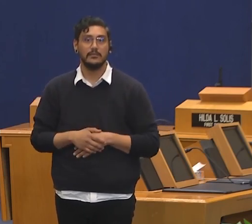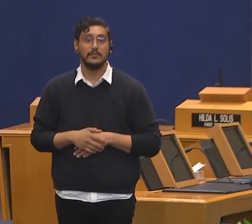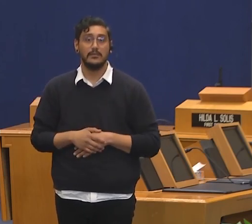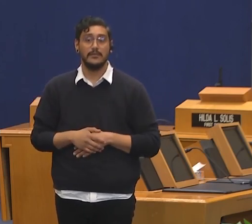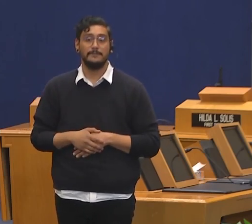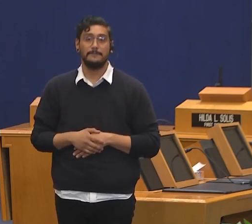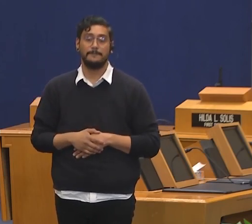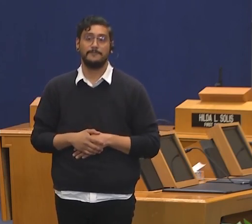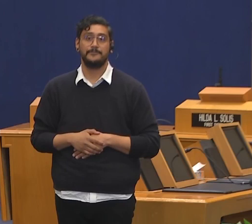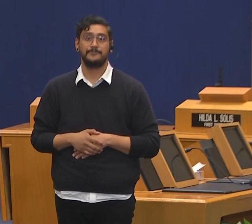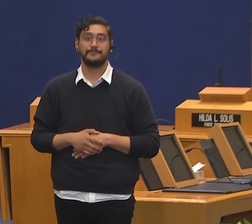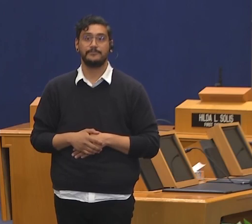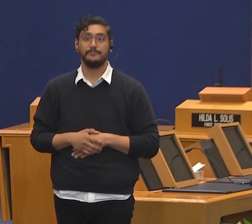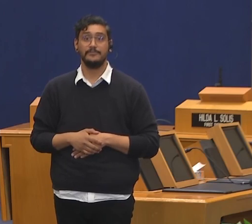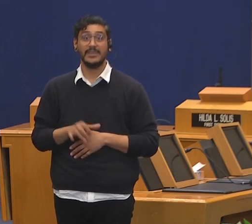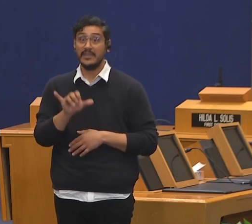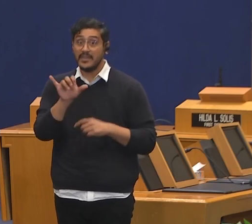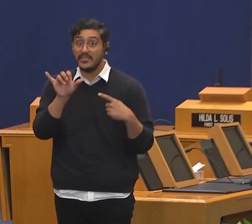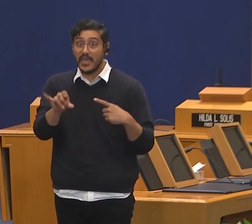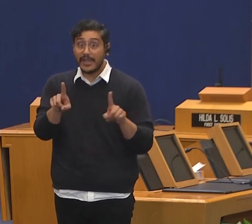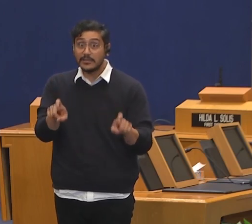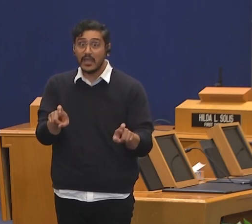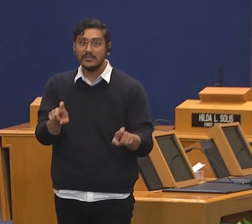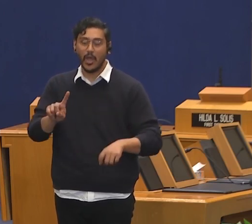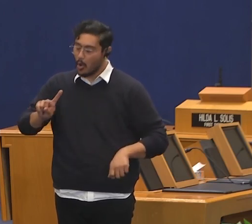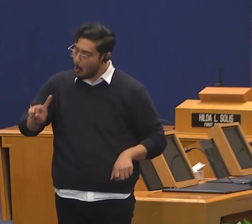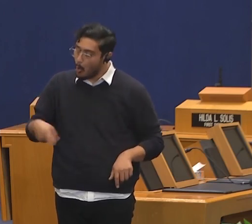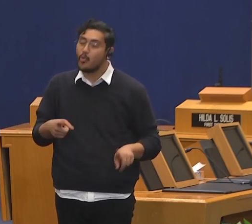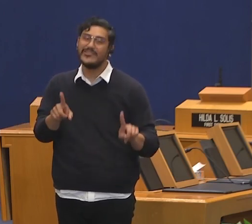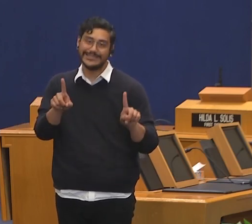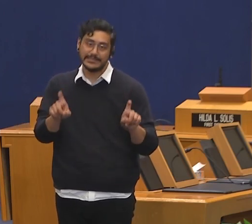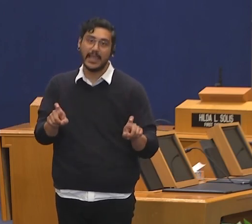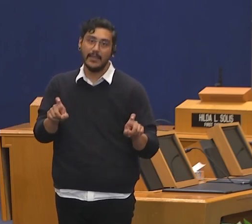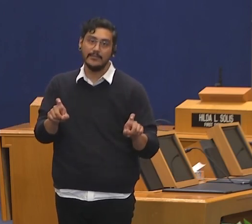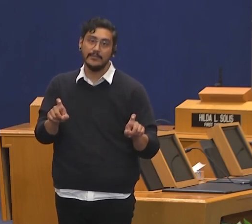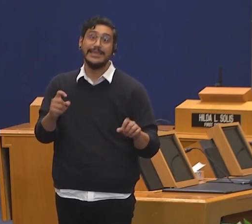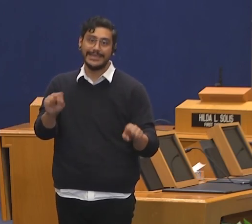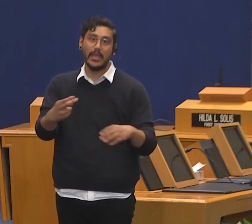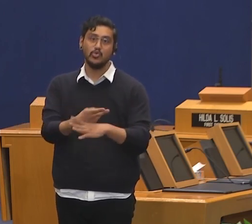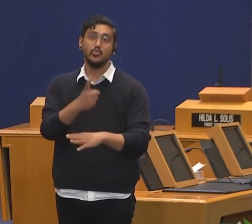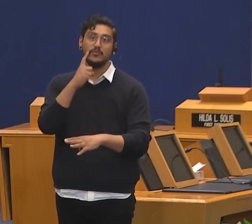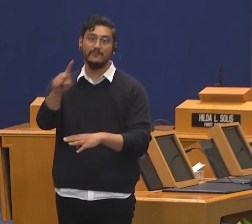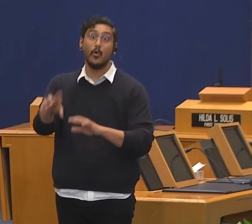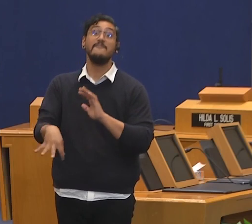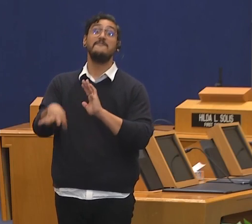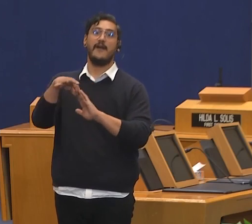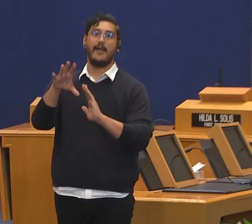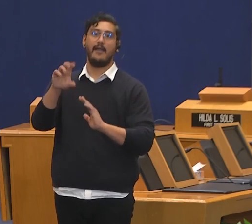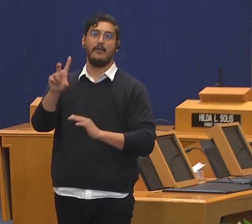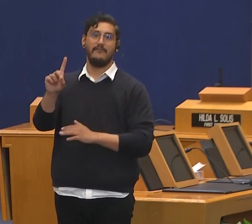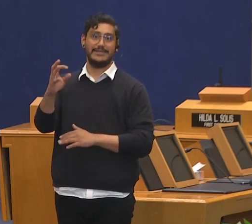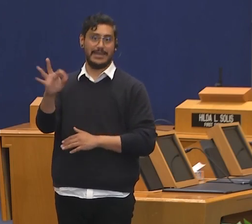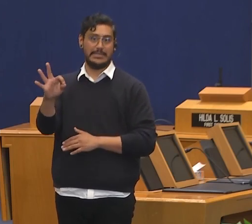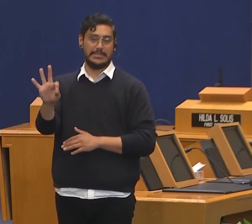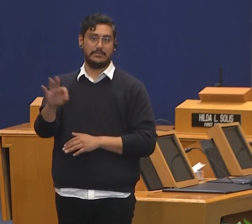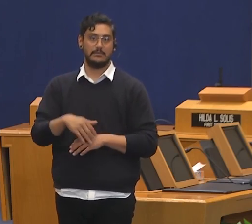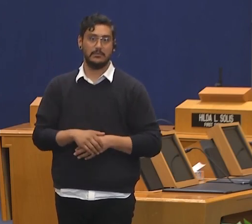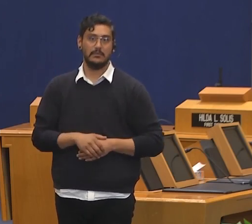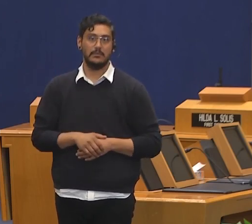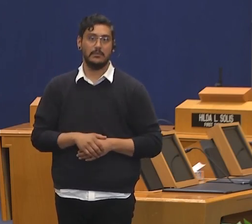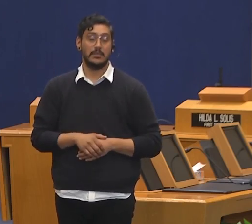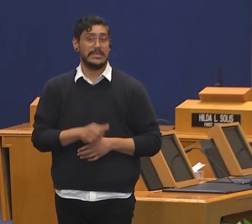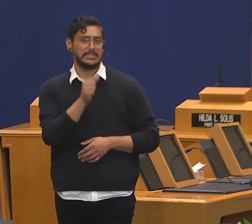son las únicas pruebas que son apropiadas para diagnosticar COVID-19 en este momento. Ayer